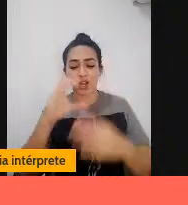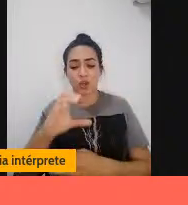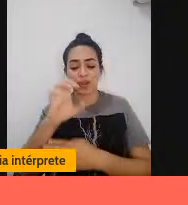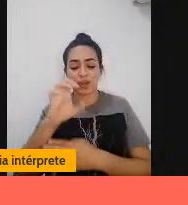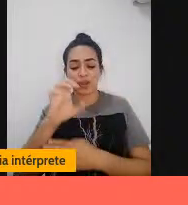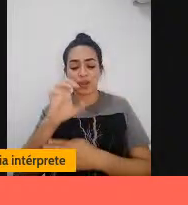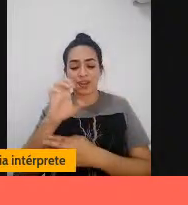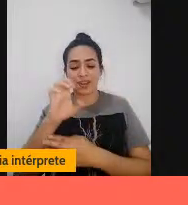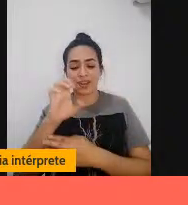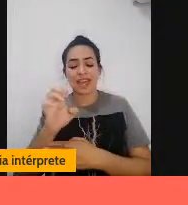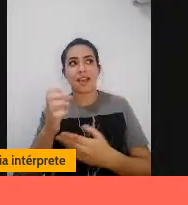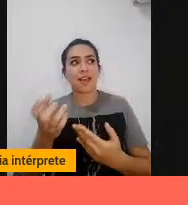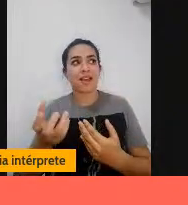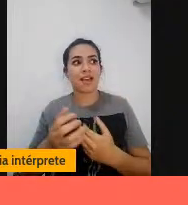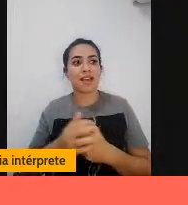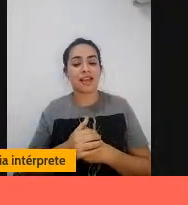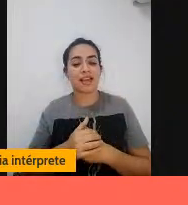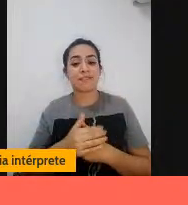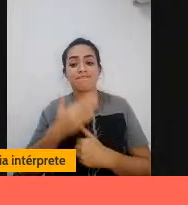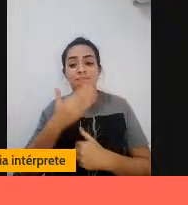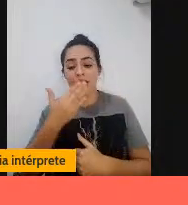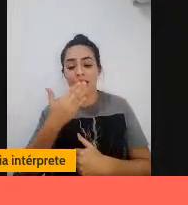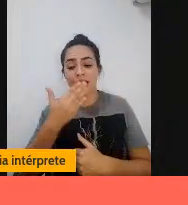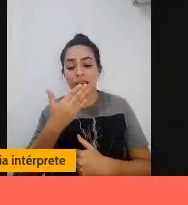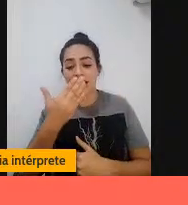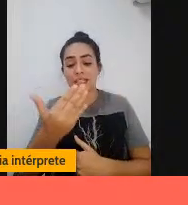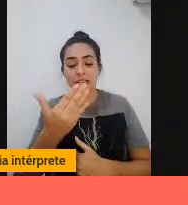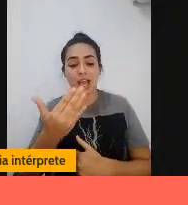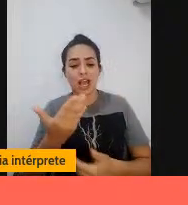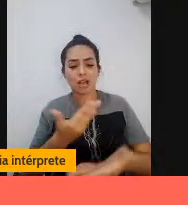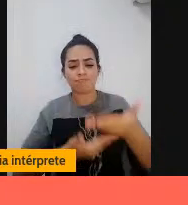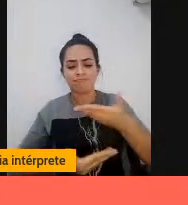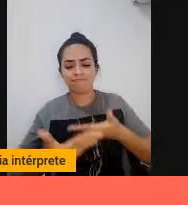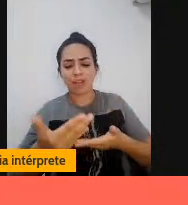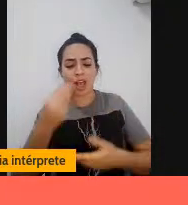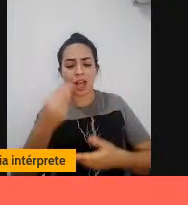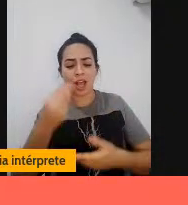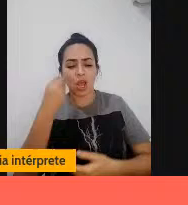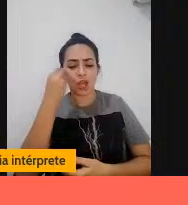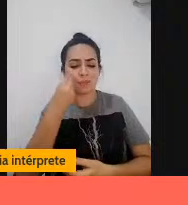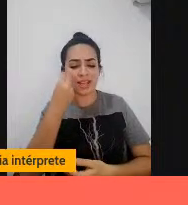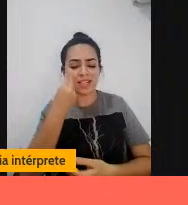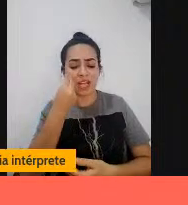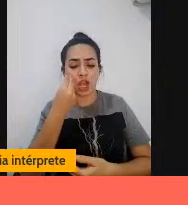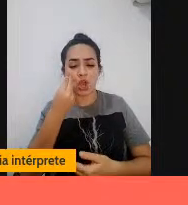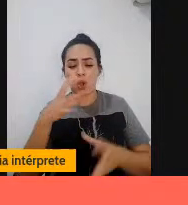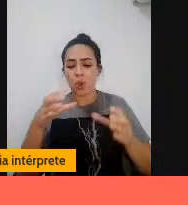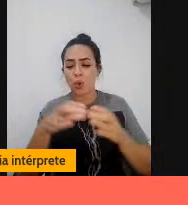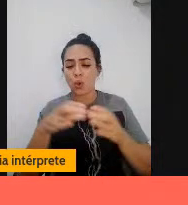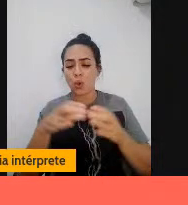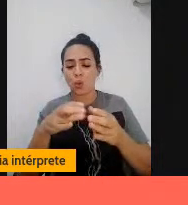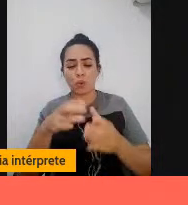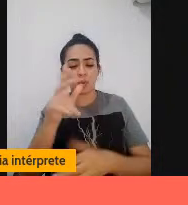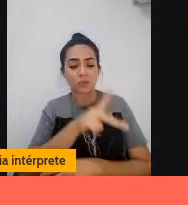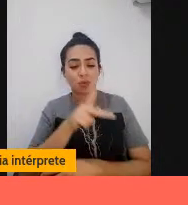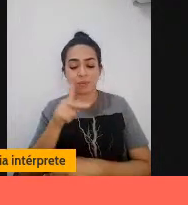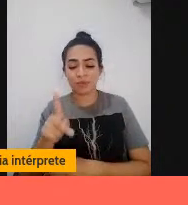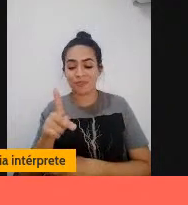diante de todas as trocas de experiências com o corpo docente, né, com o corpo